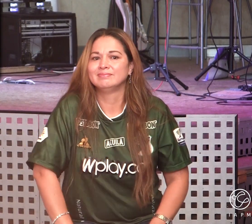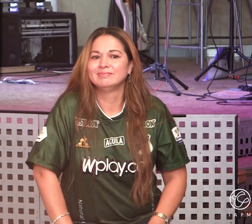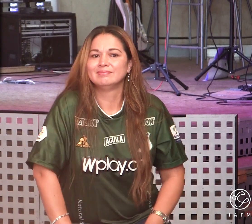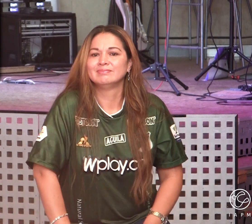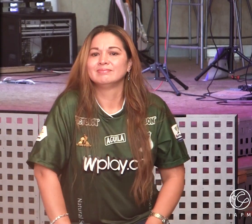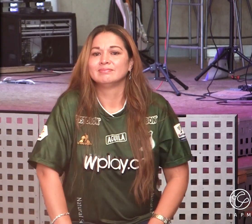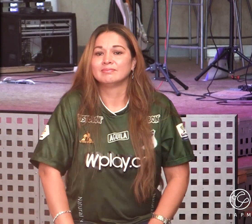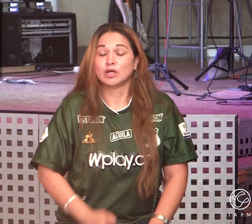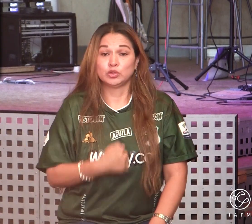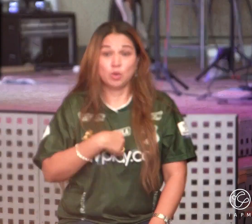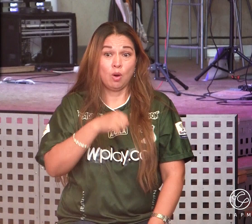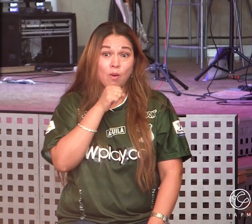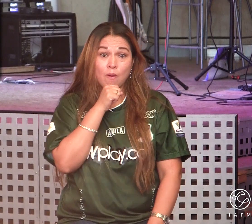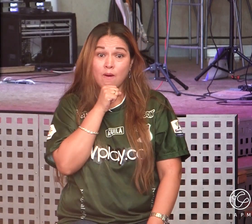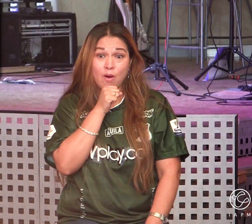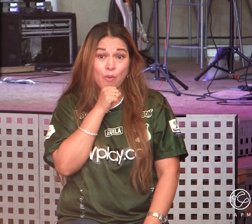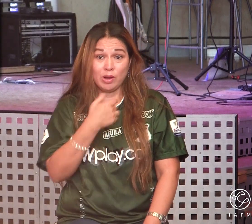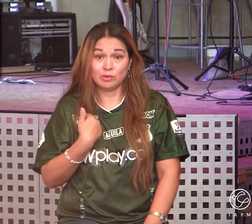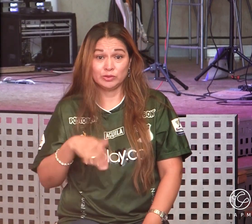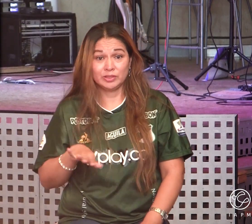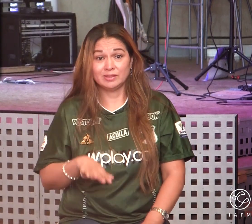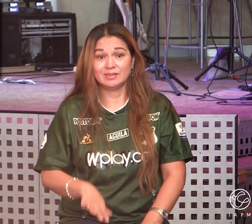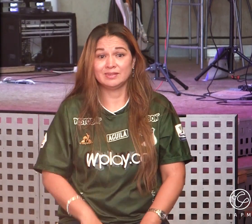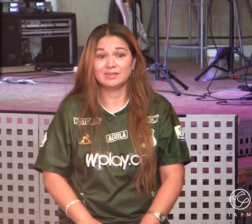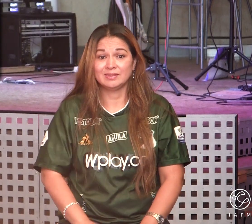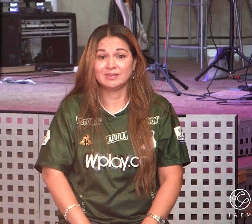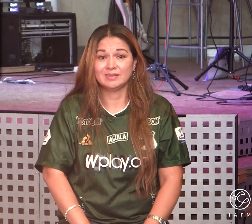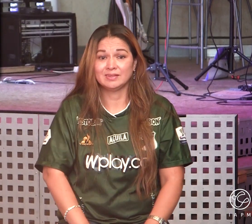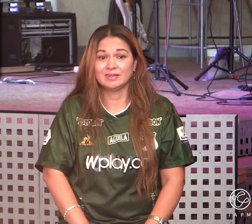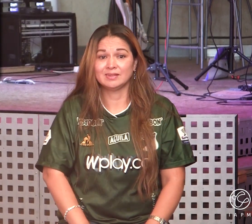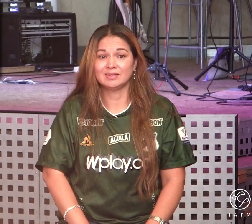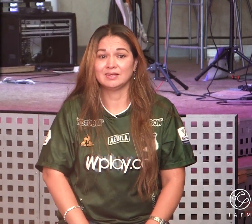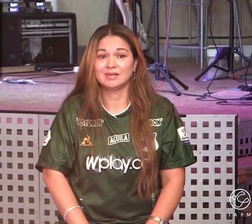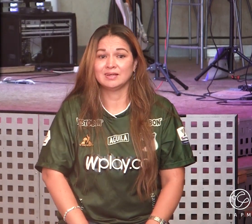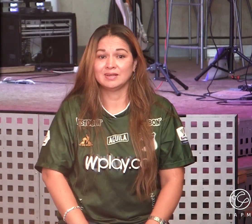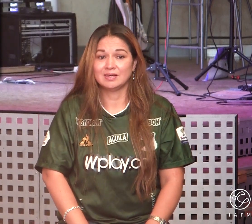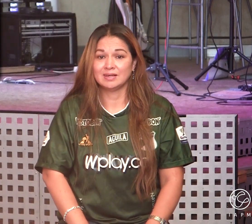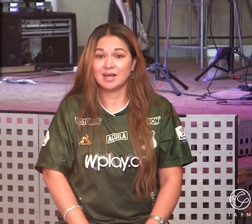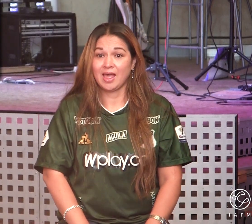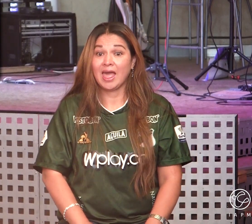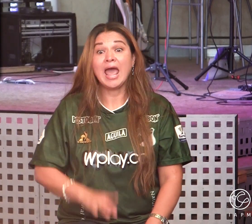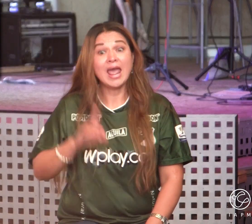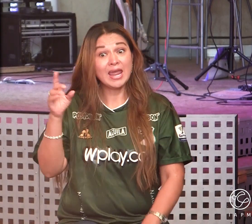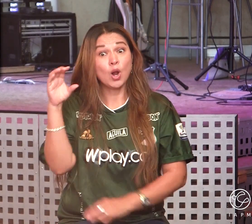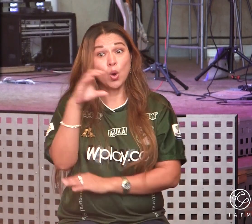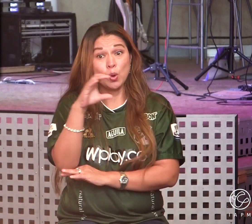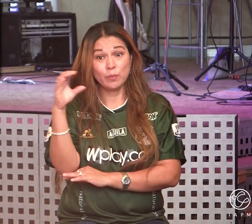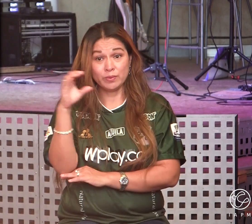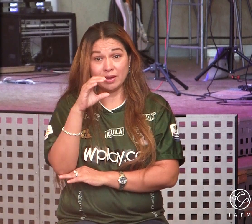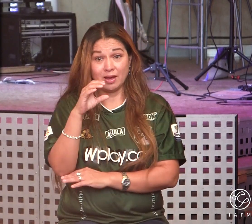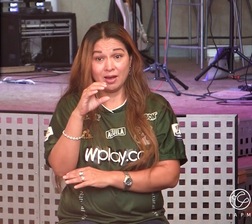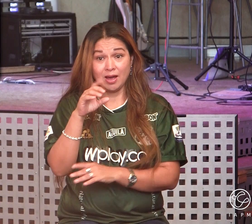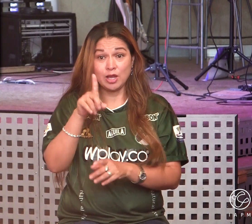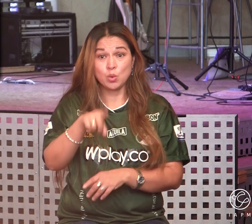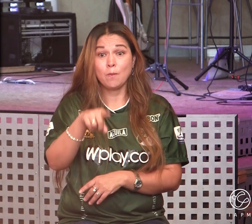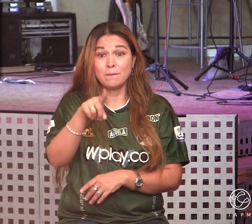edad que tengo, entonces como que me encontraron apropiado, ¿no? Para que yo fuera el que diera el mensaje de los viejos.